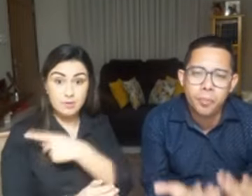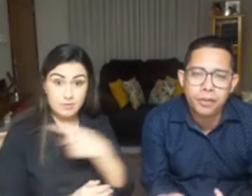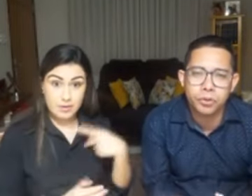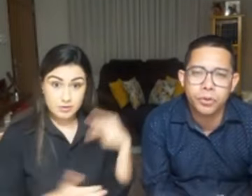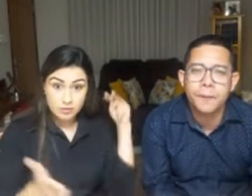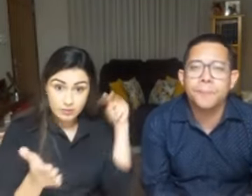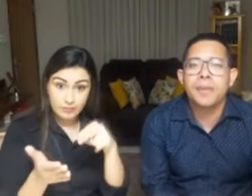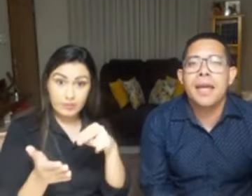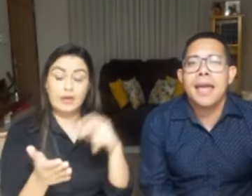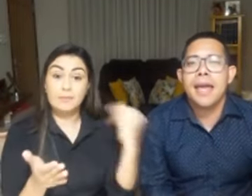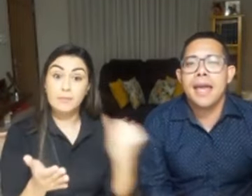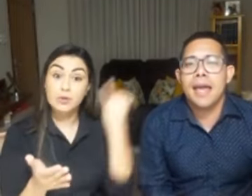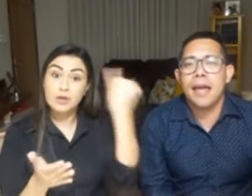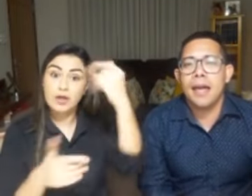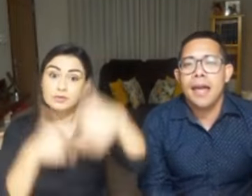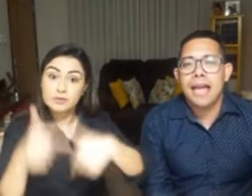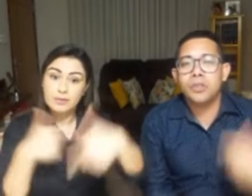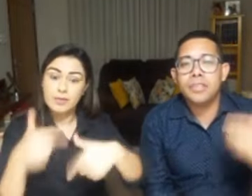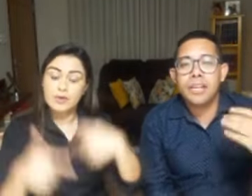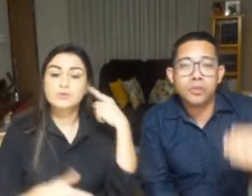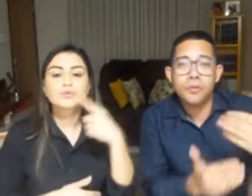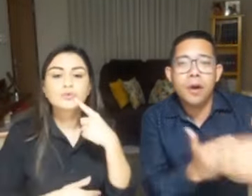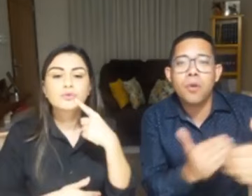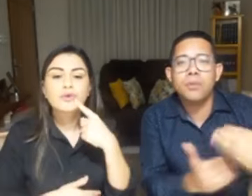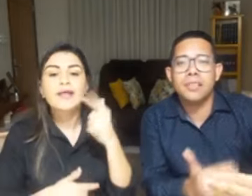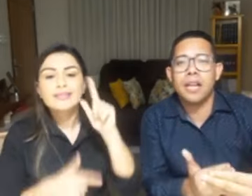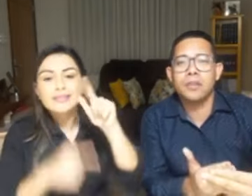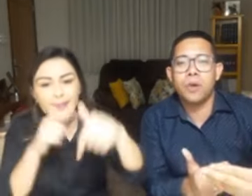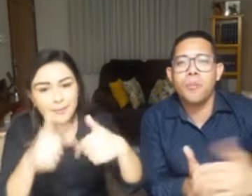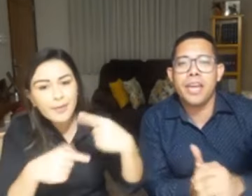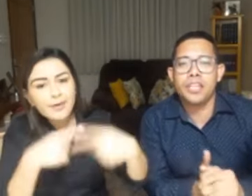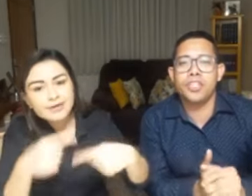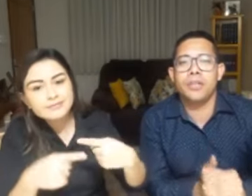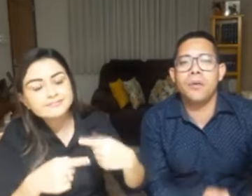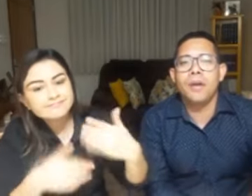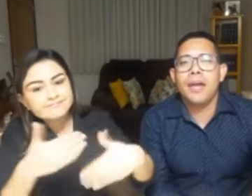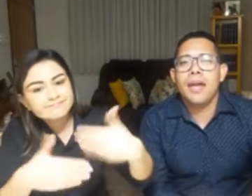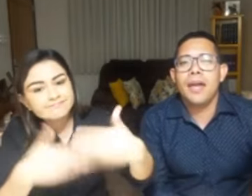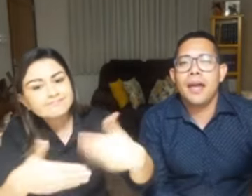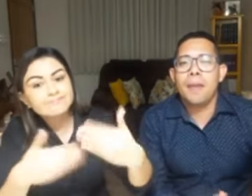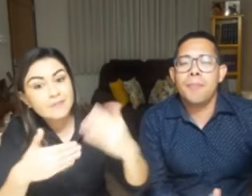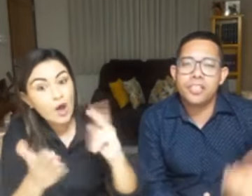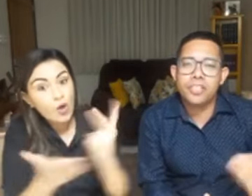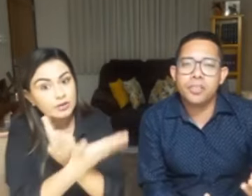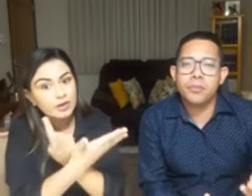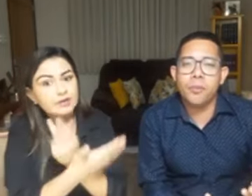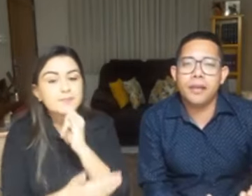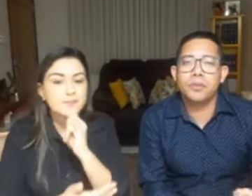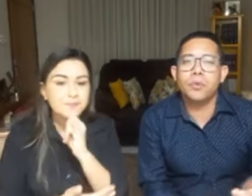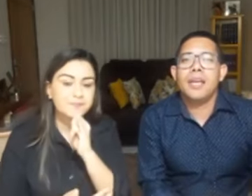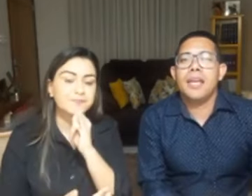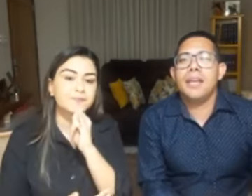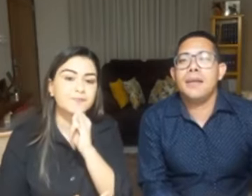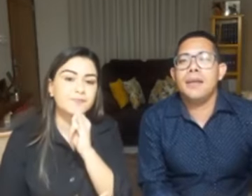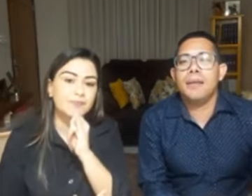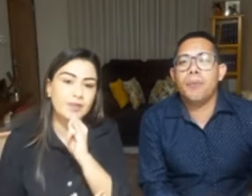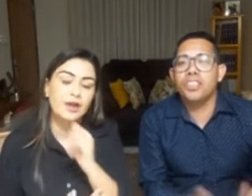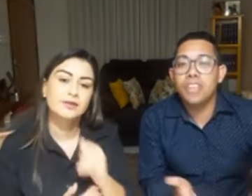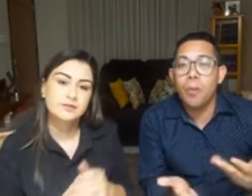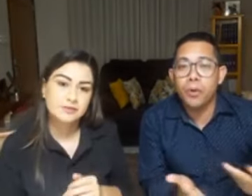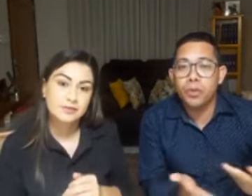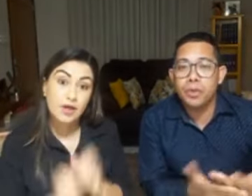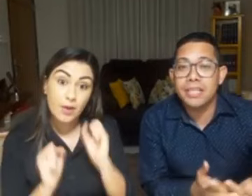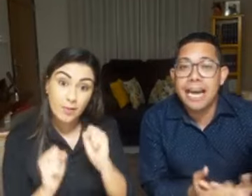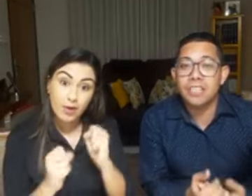para o pastor, as outras coisas vão acontecer naturalmente. Então, a partir desse momento, ele pode